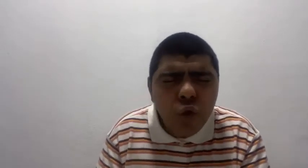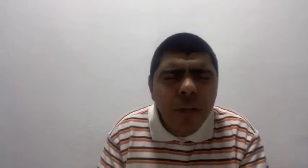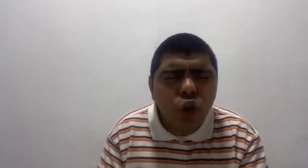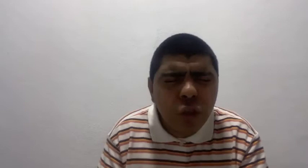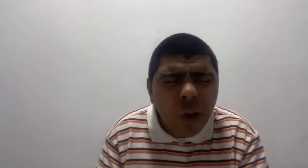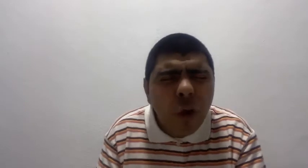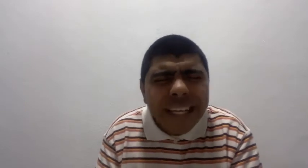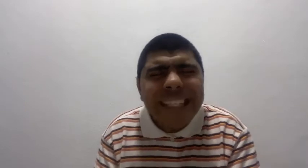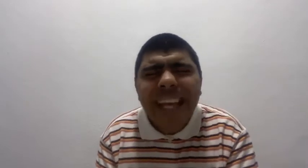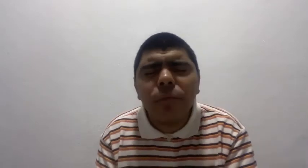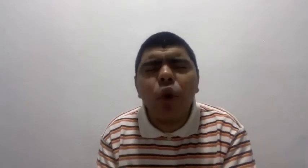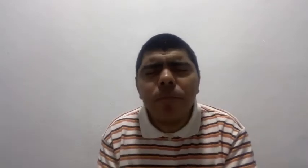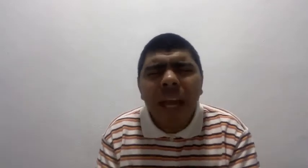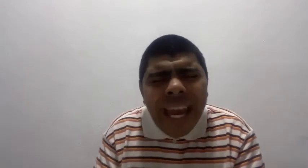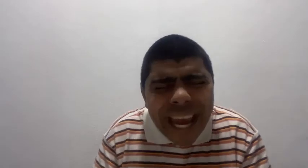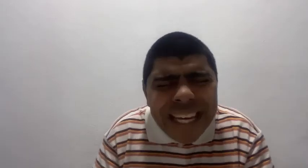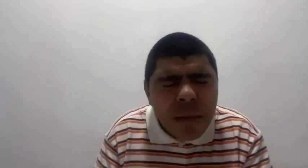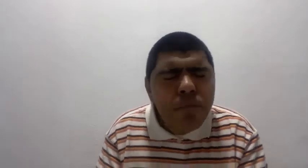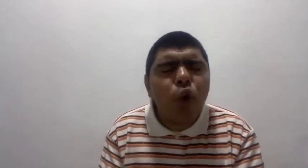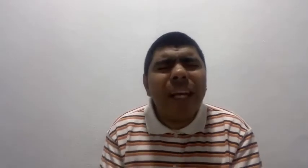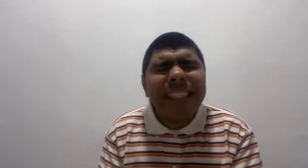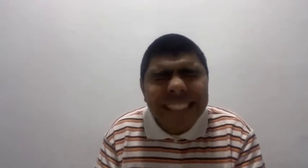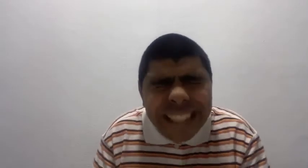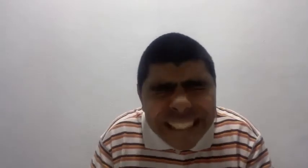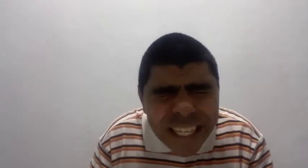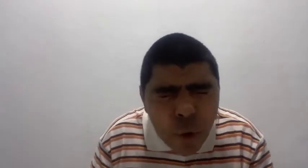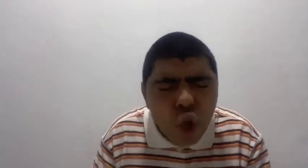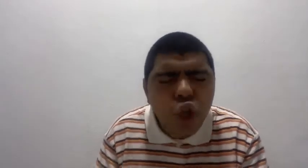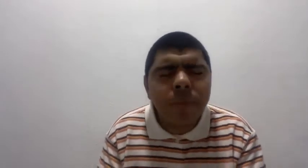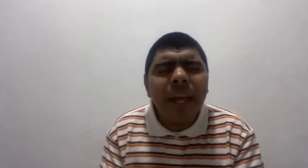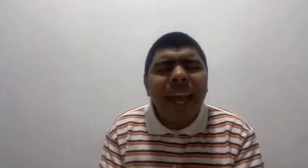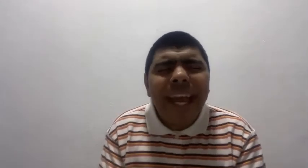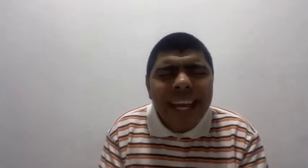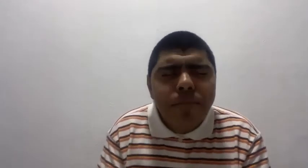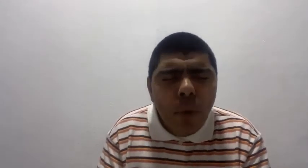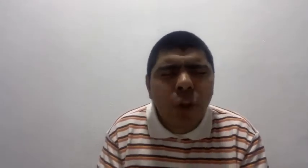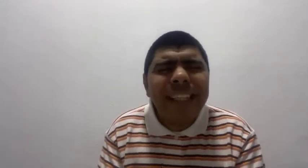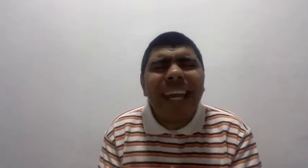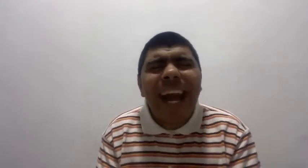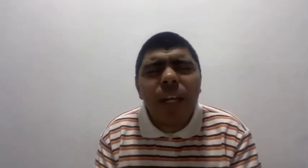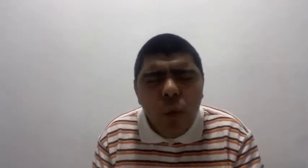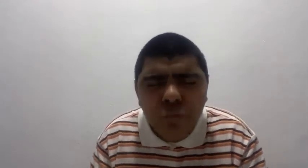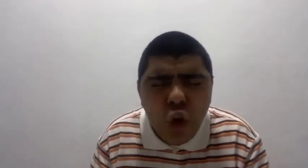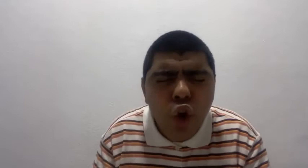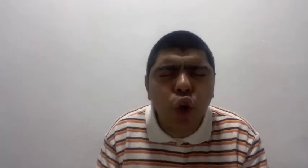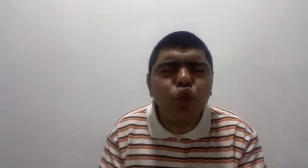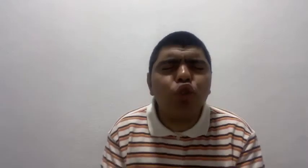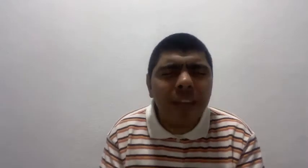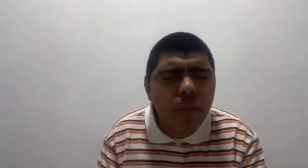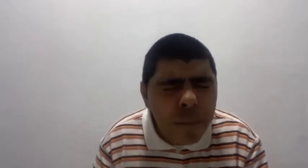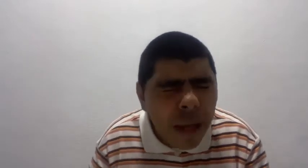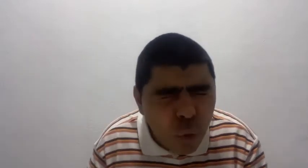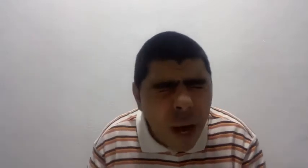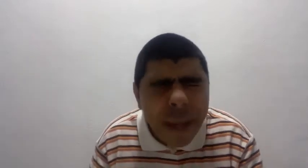yo sigo creyendo en el poder del testimonio, en el poder que hay cuando nos conducimos